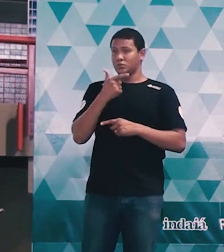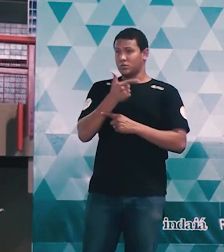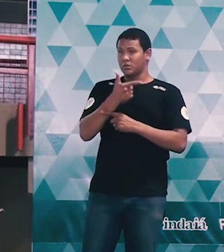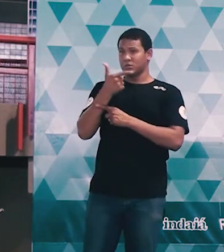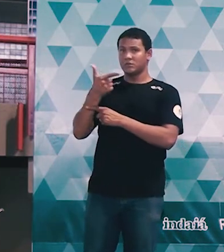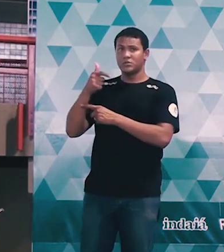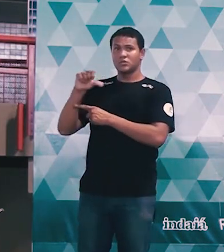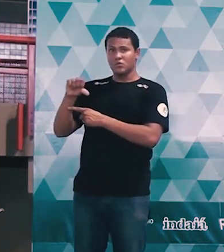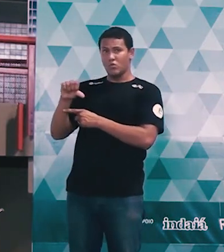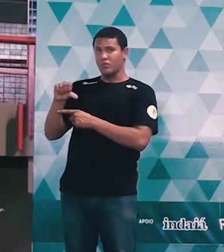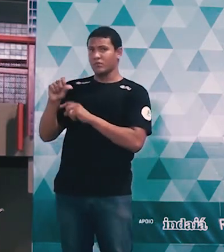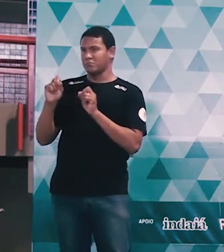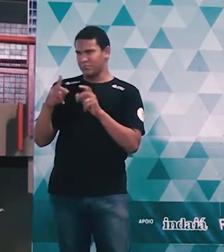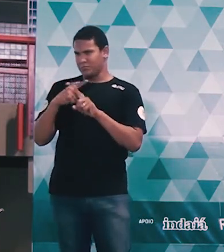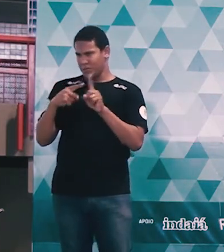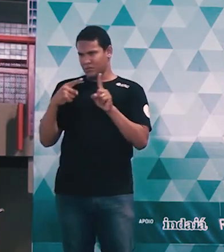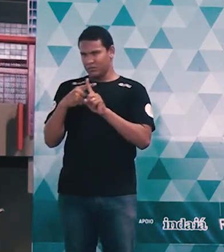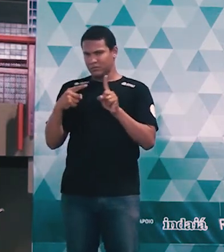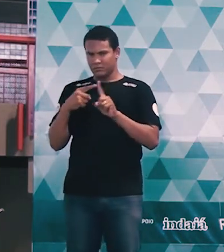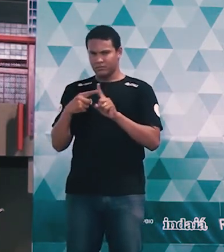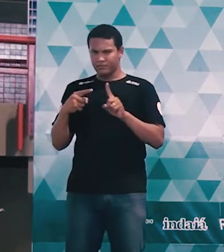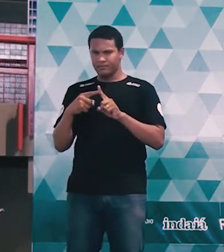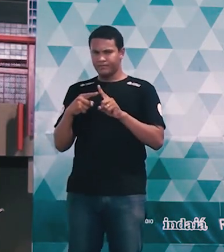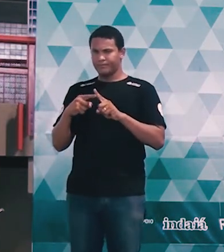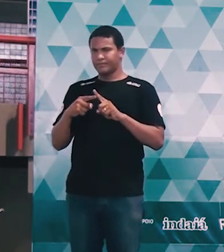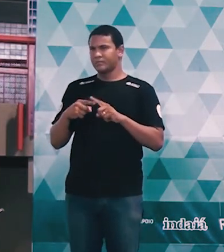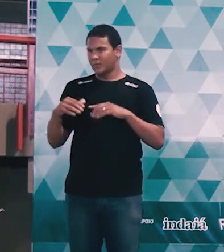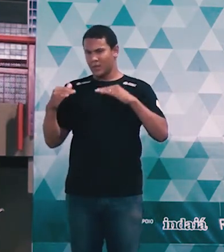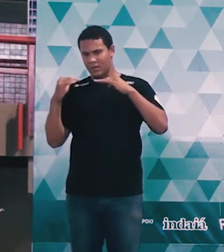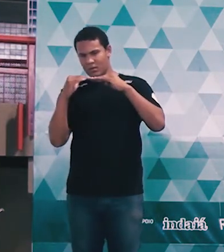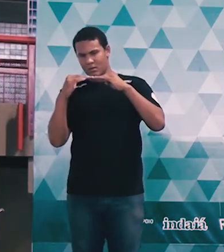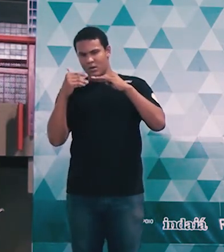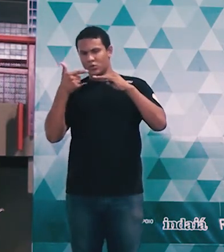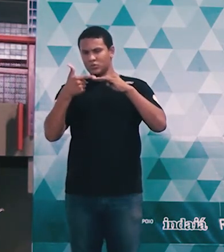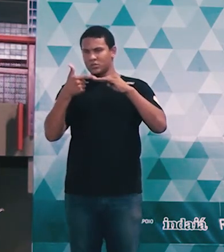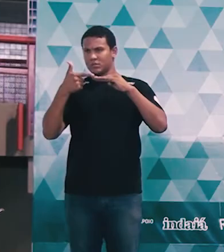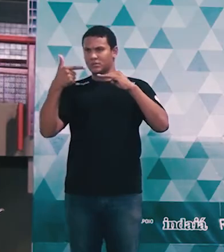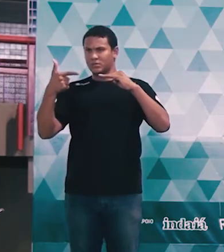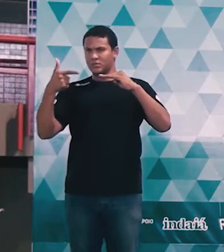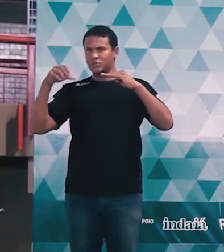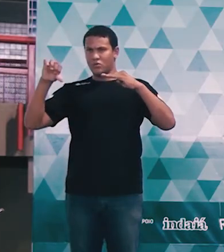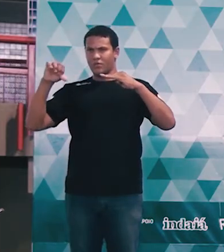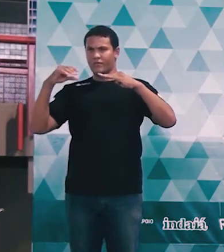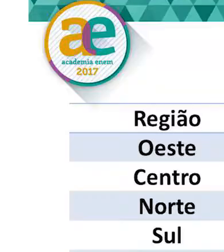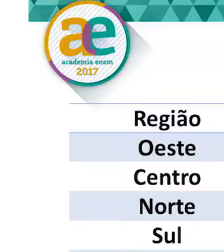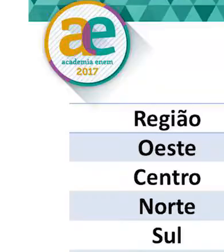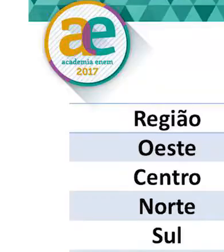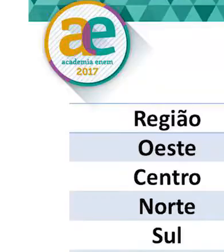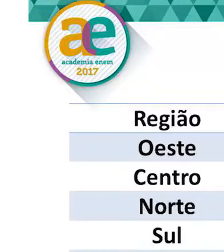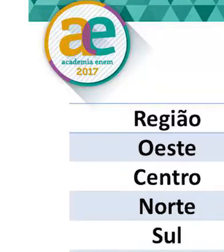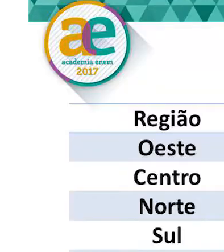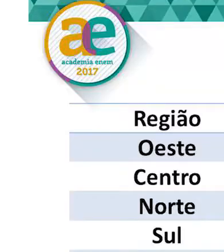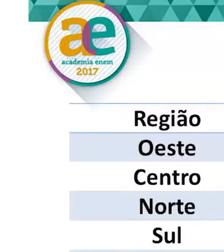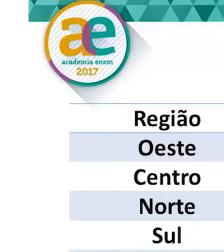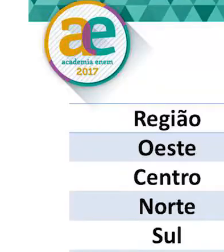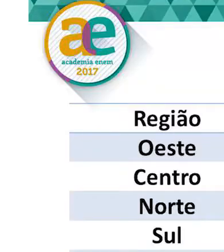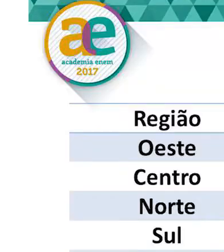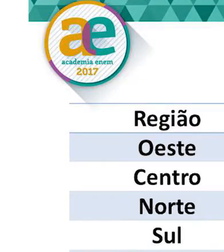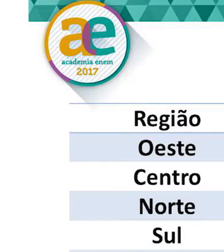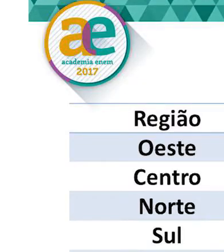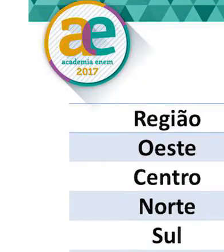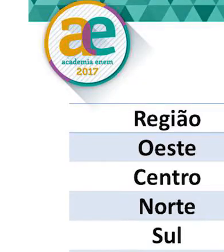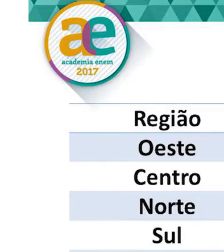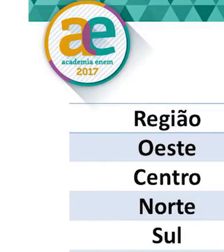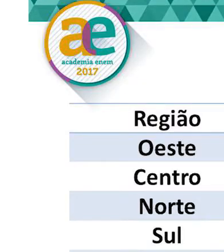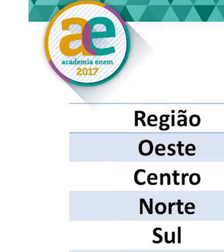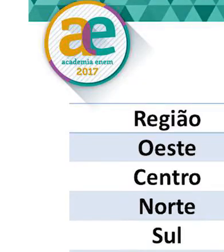229. Bem, sabendo que a média é 229, agora a gente vai ter que voltar lá para a tabela e ver o seguinte: